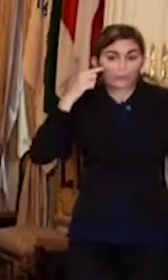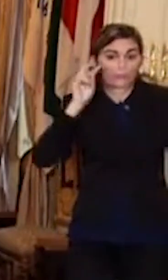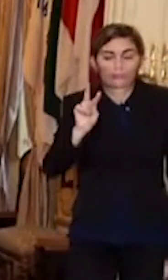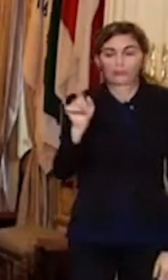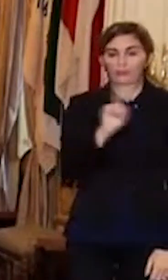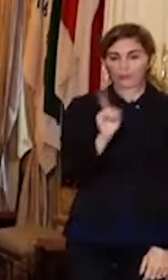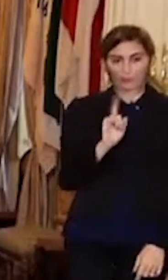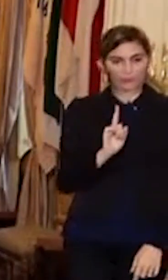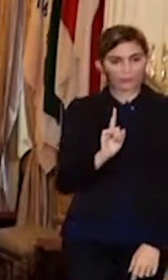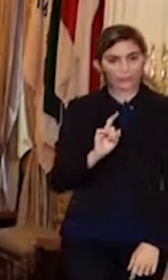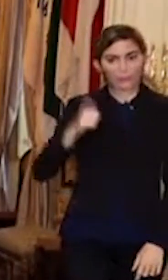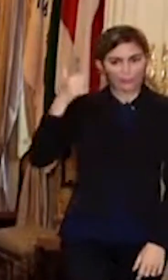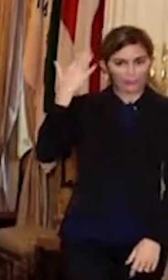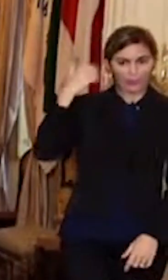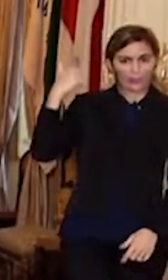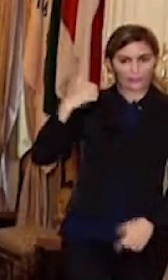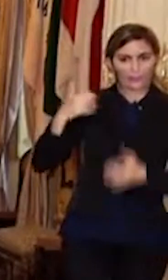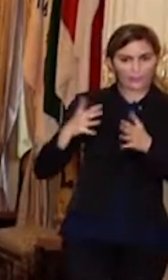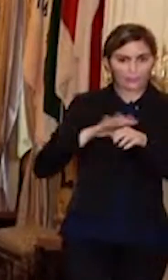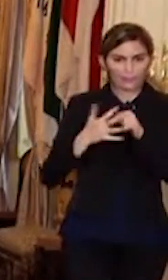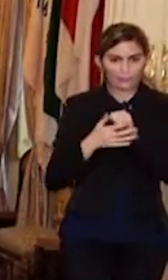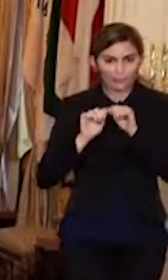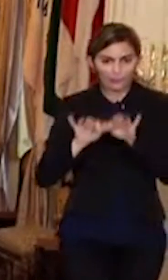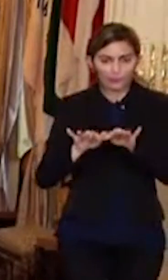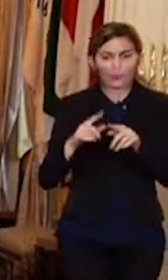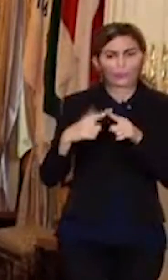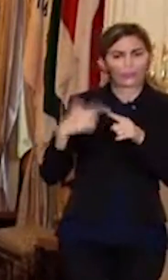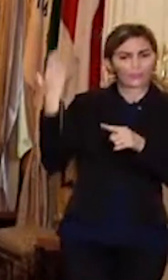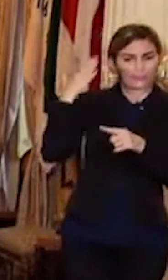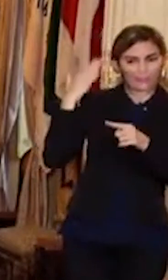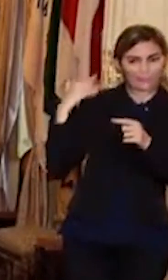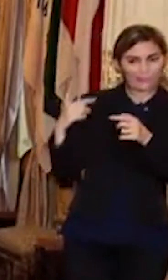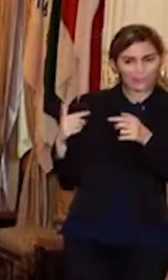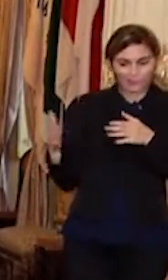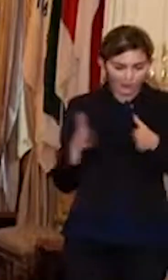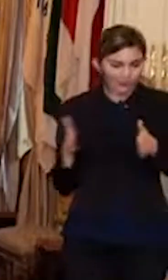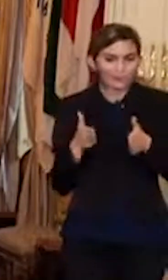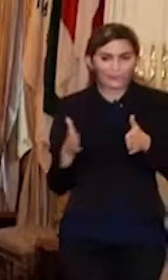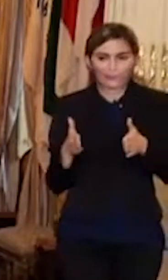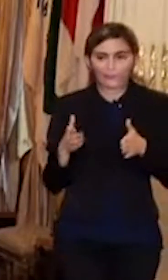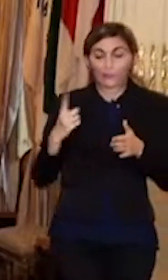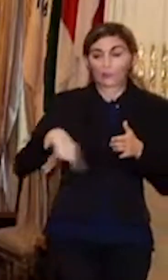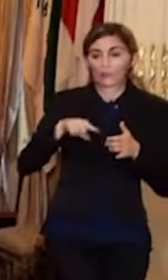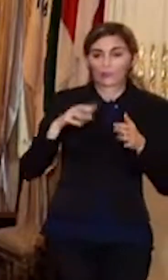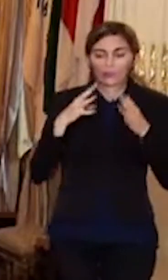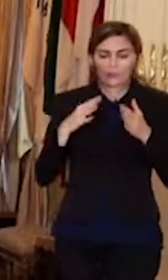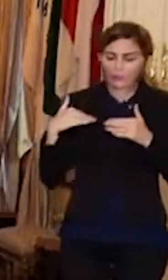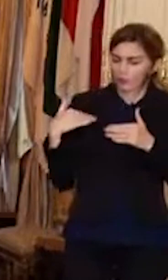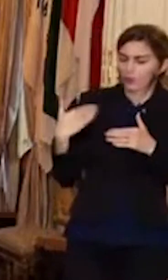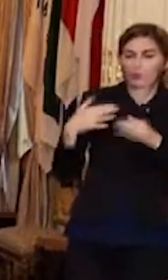visto isso no primeiro momento da Academia porque naquele primeiro momento nós estávamos